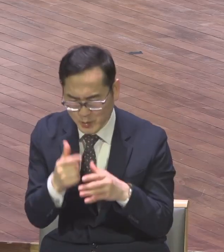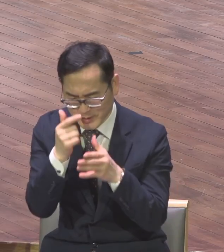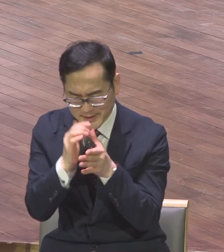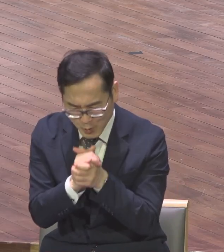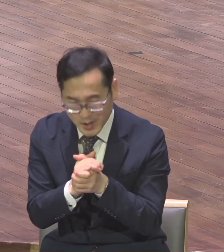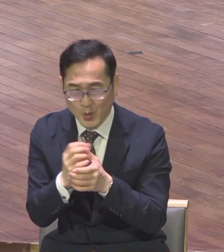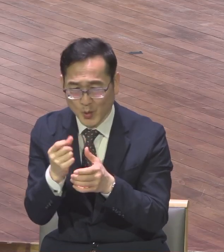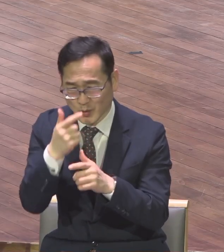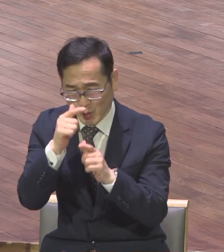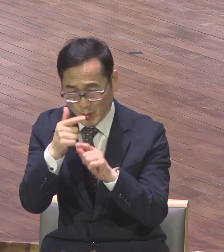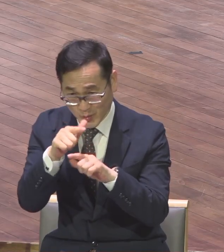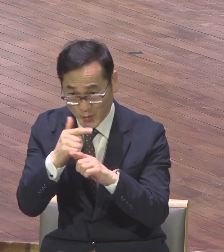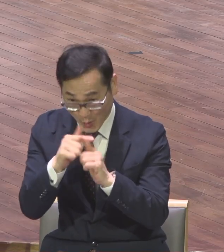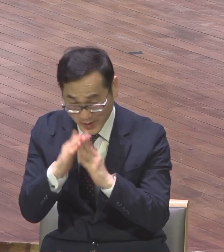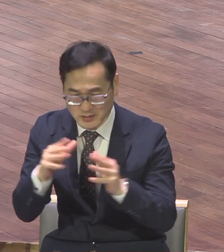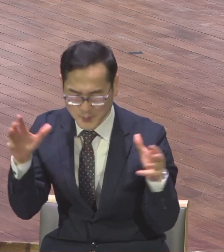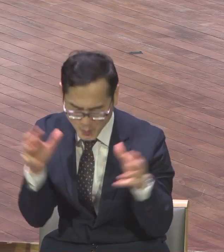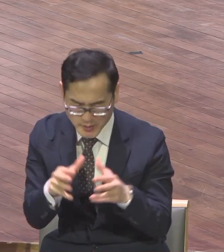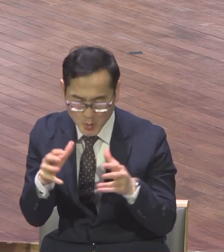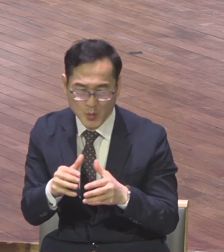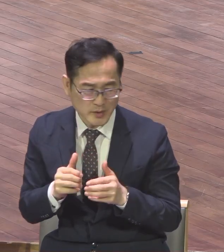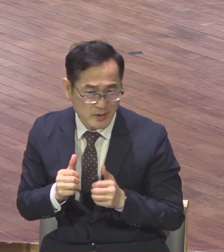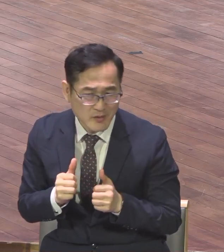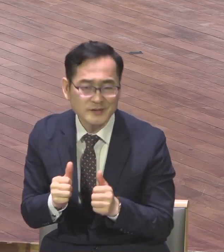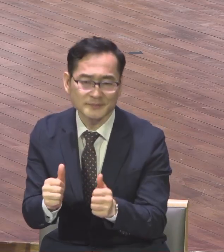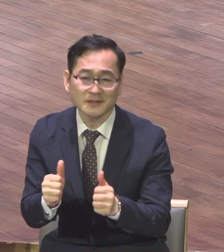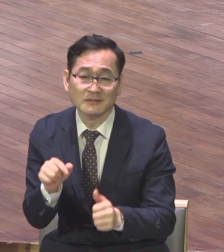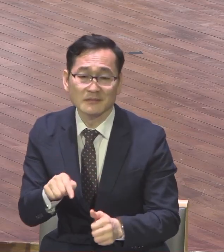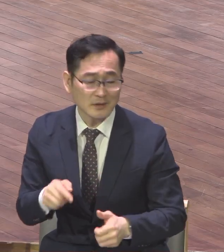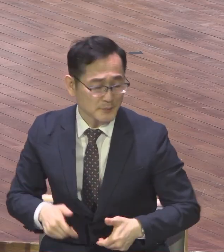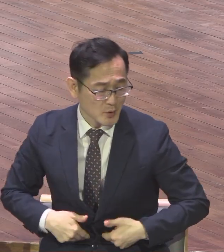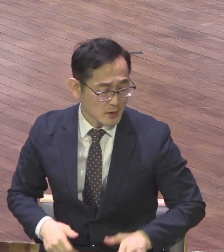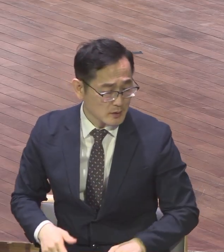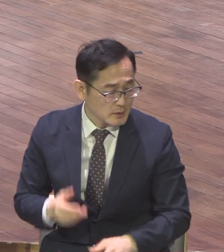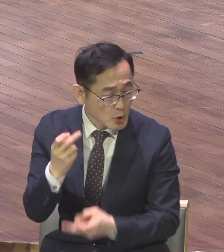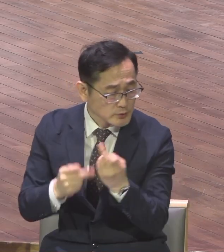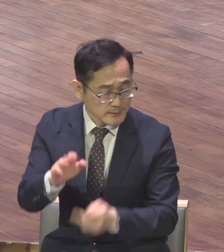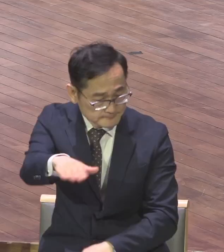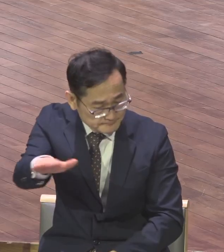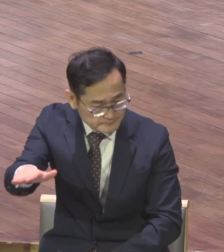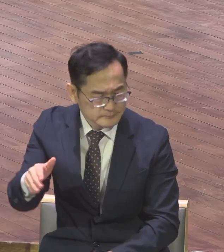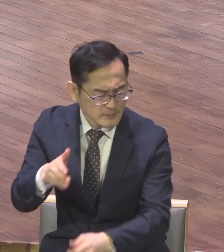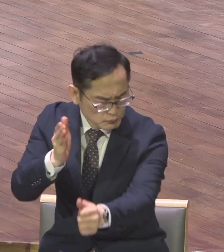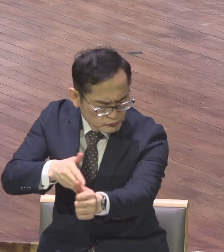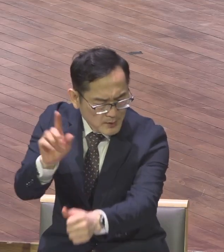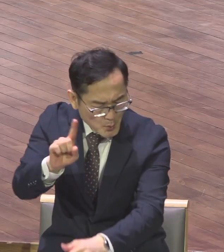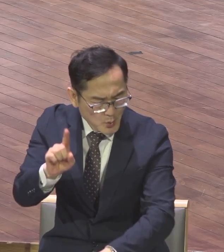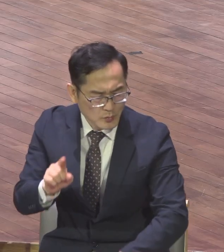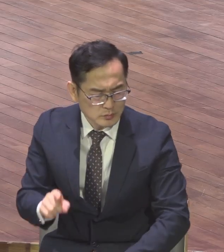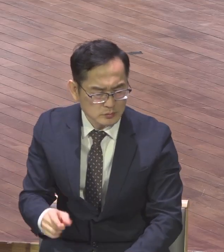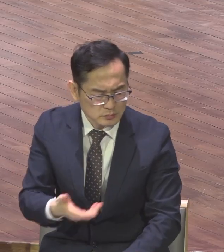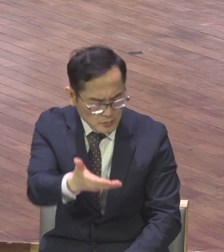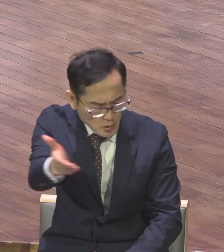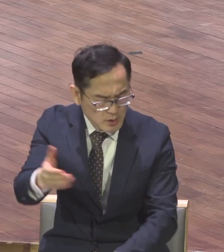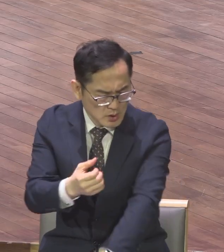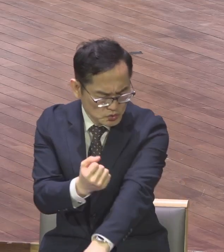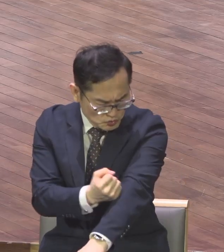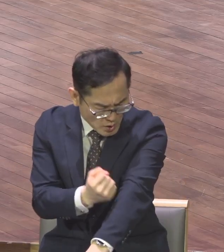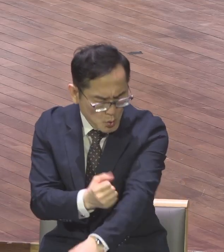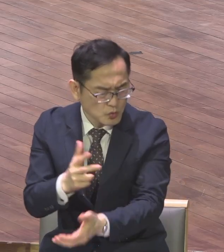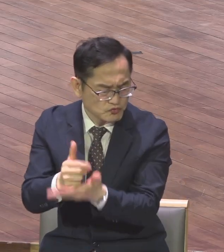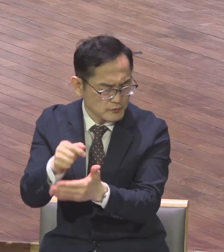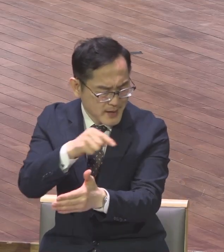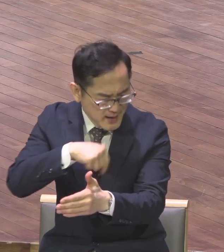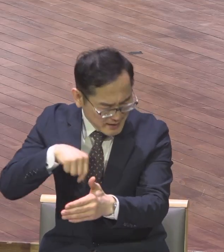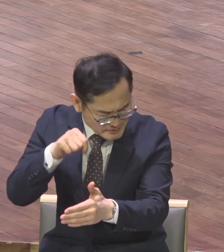있습니다. 12절 봅니다. 형제들아, 우리가 너희에게 구하노니 너희 가운데서